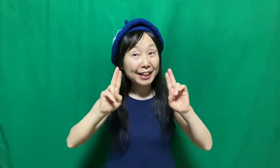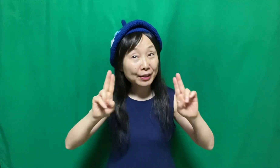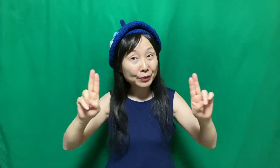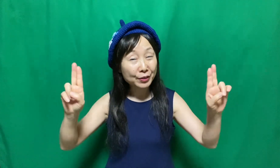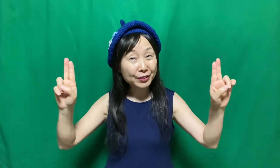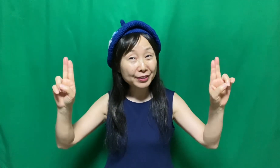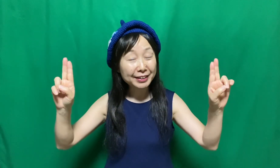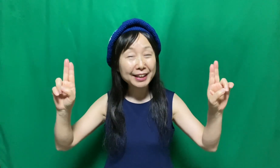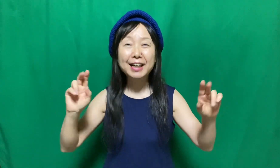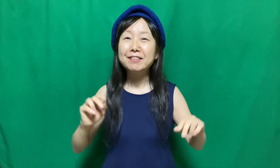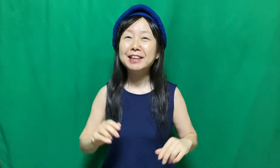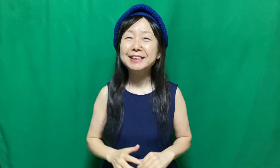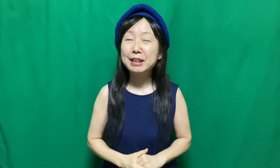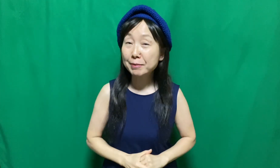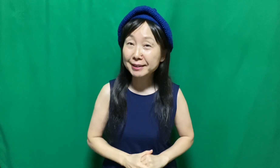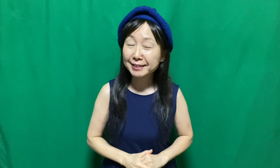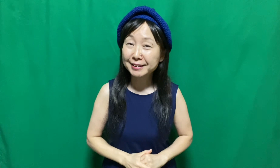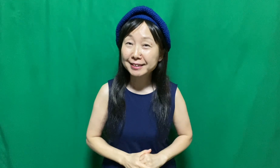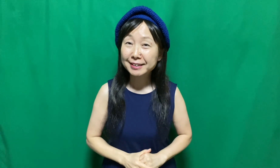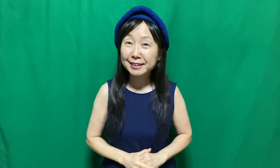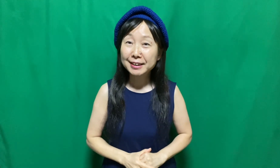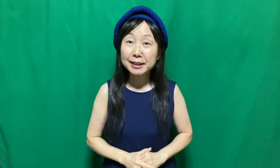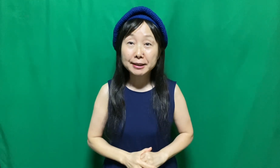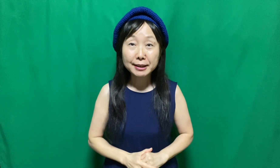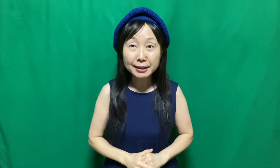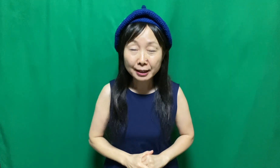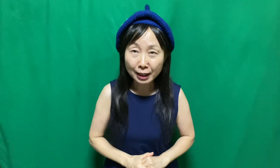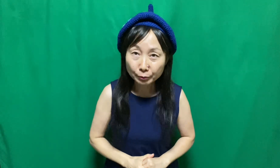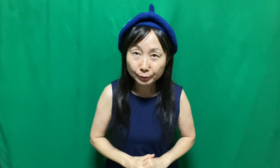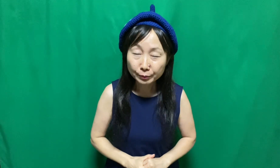ているよって表しています。小さな、